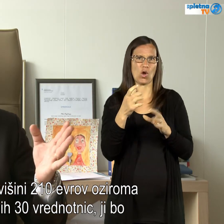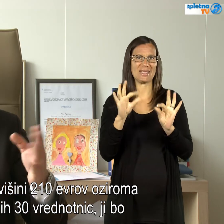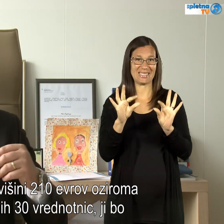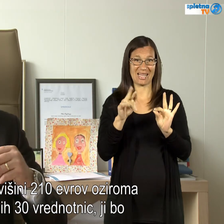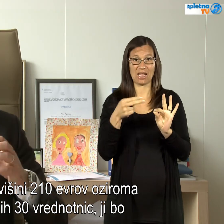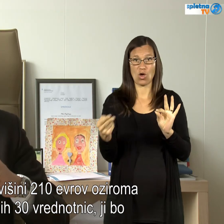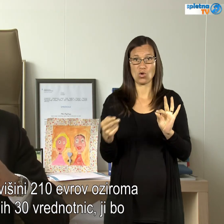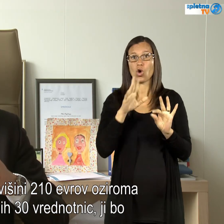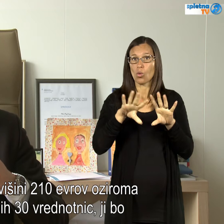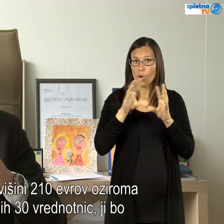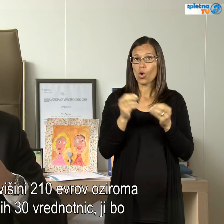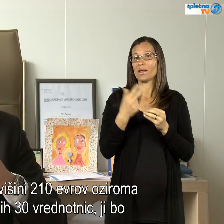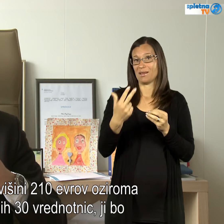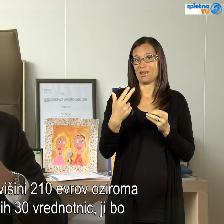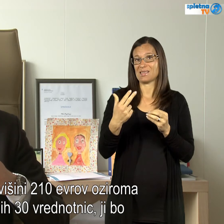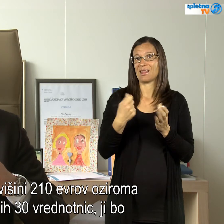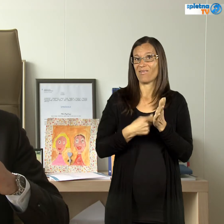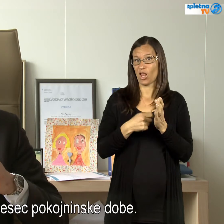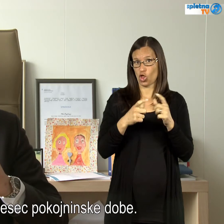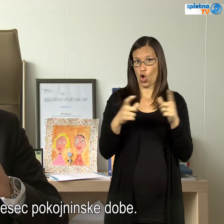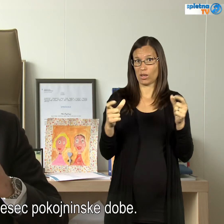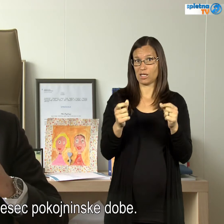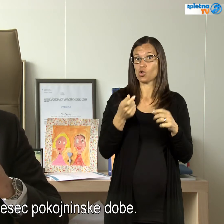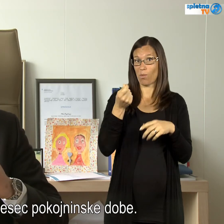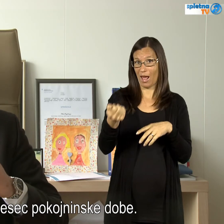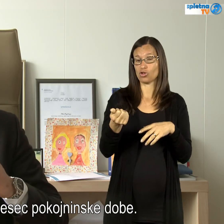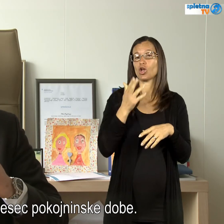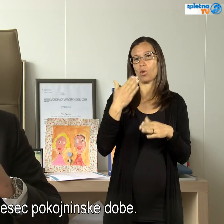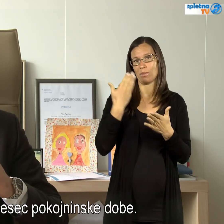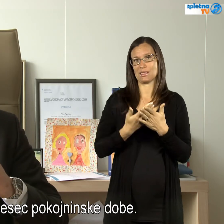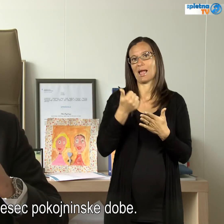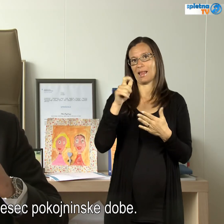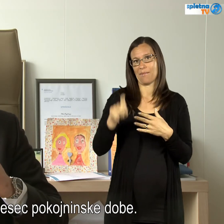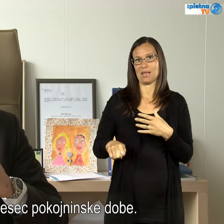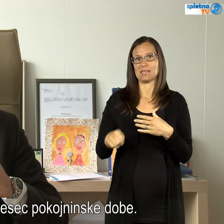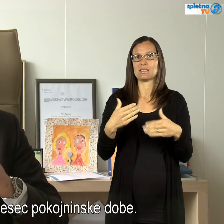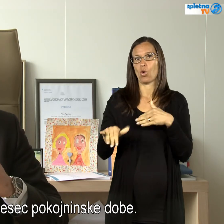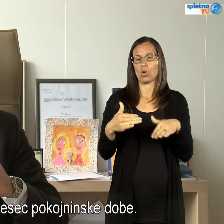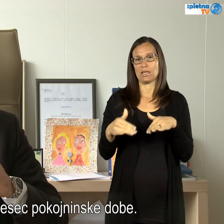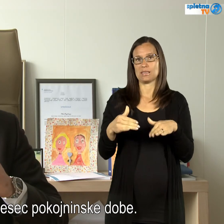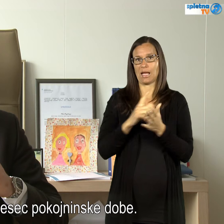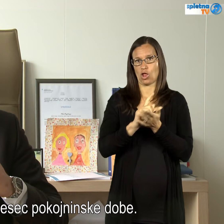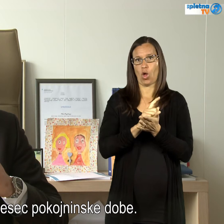30 vrednotnic za njo vplačano, mu bo priznan en mesec pokojninske dobe.